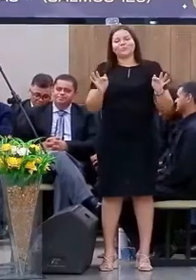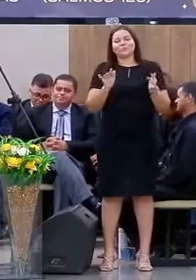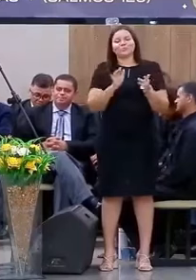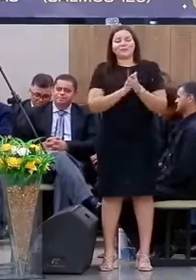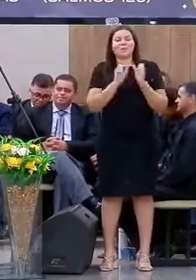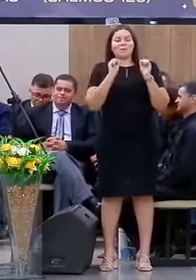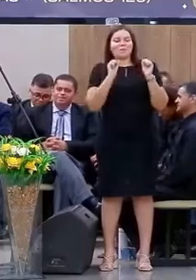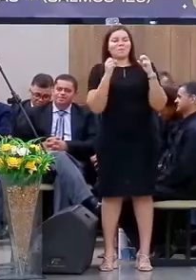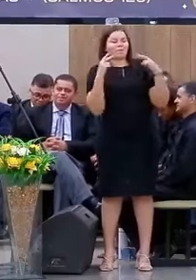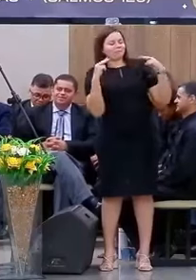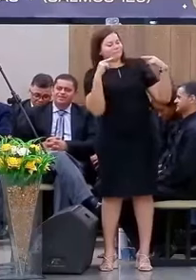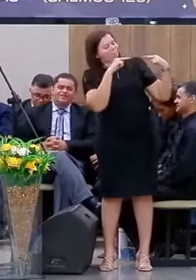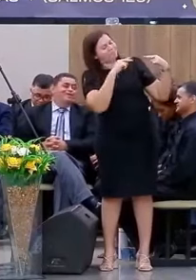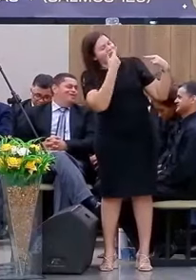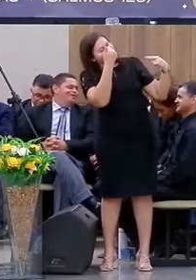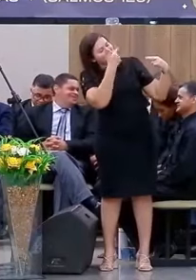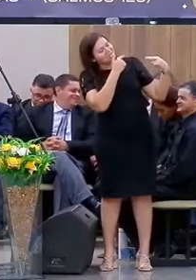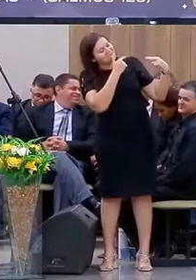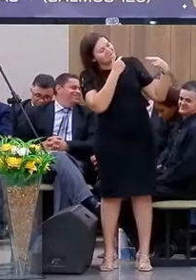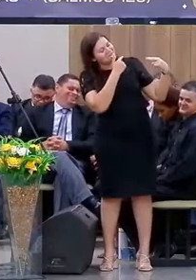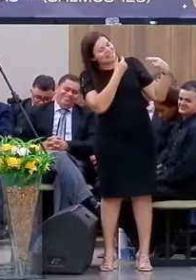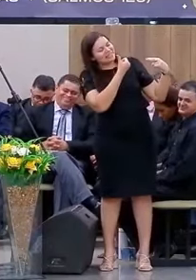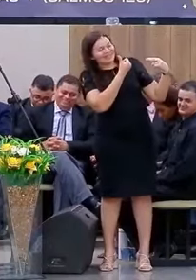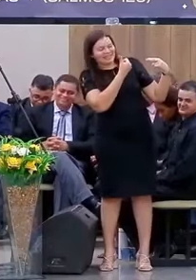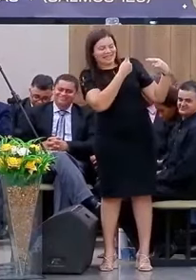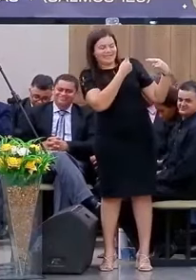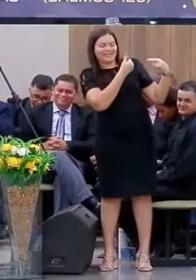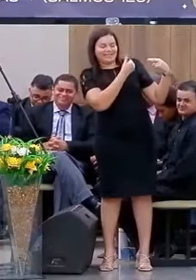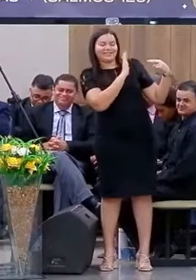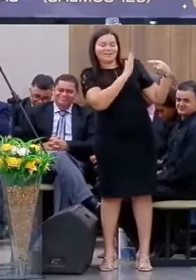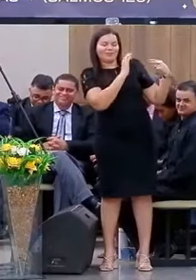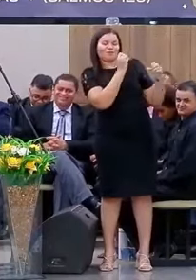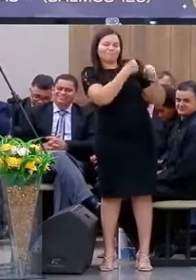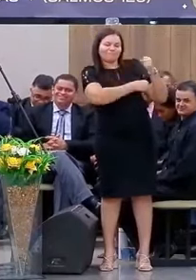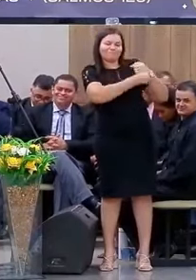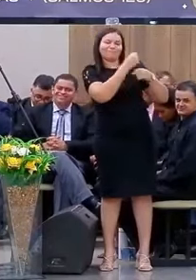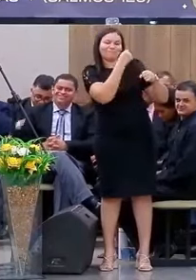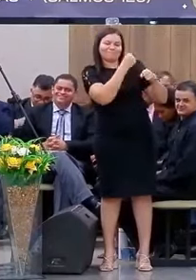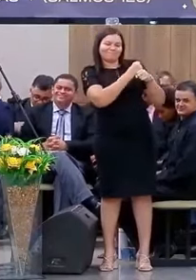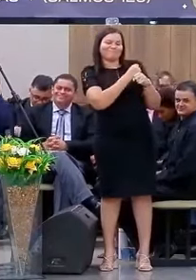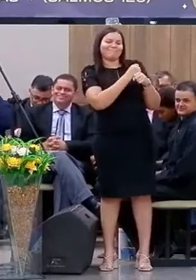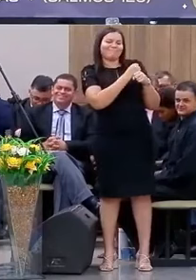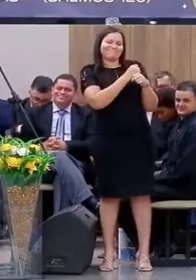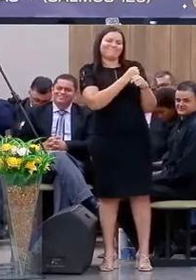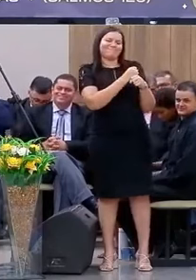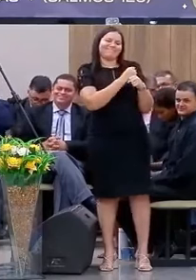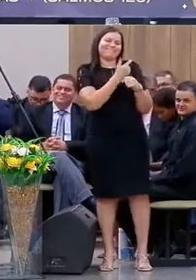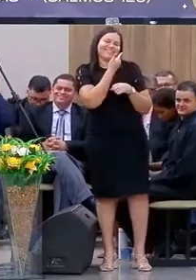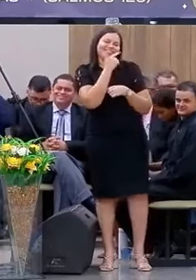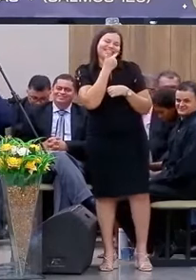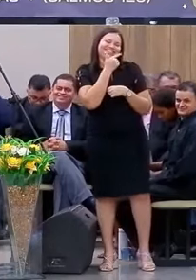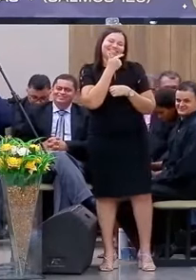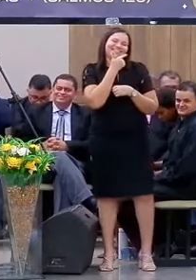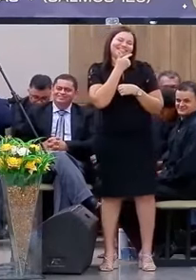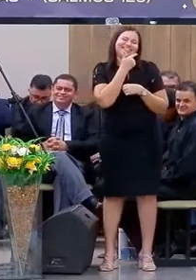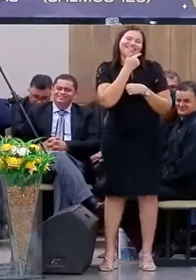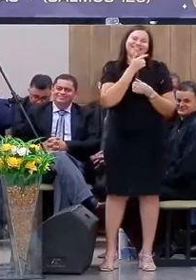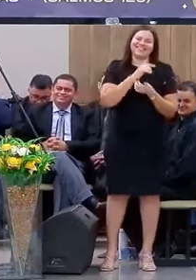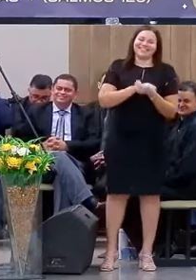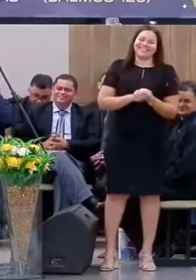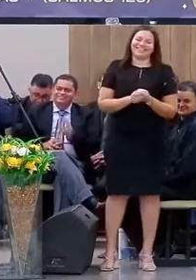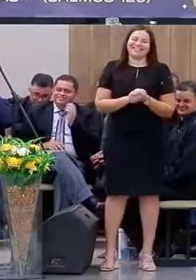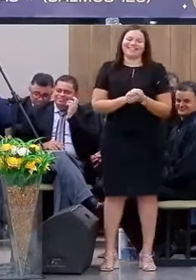Olha aí para esse irmão e dá um sorriso para ele aí. Rapaz, eu estou alegre. É 76 anos, diga aí. 76 anos, só de vitória. Só